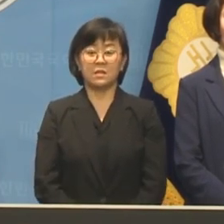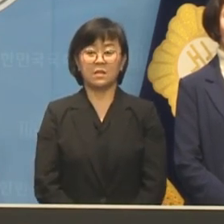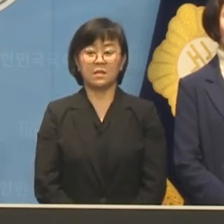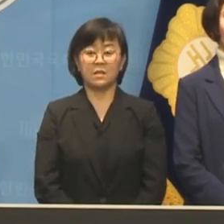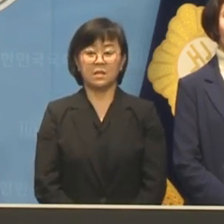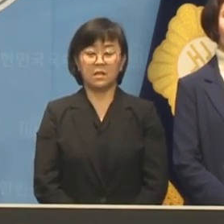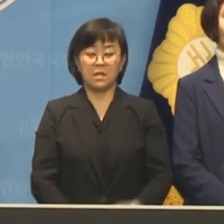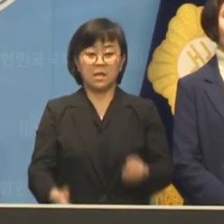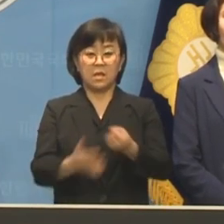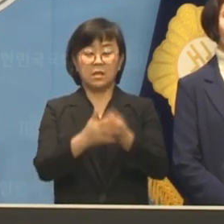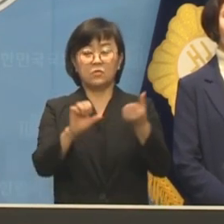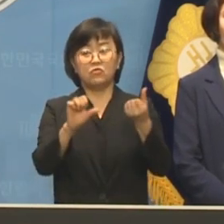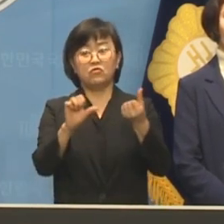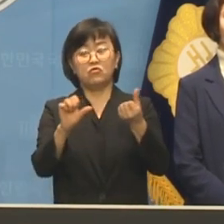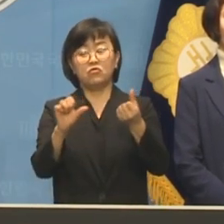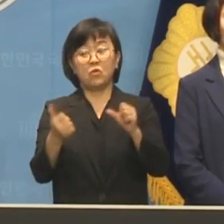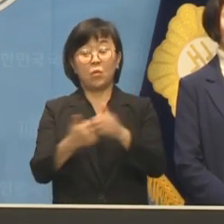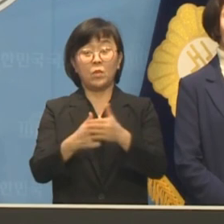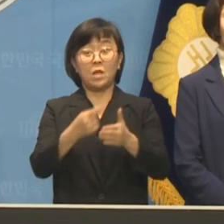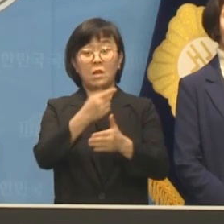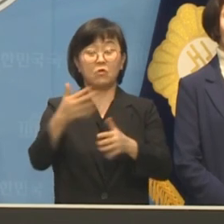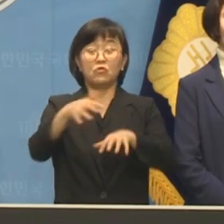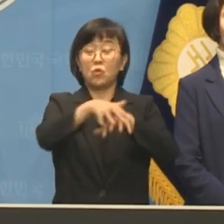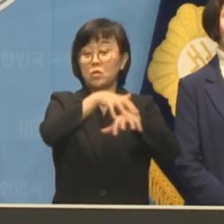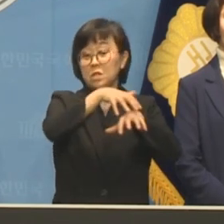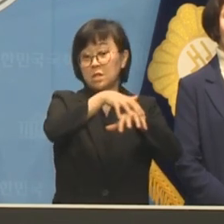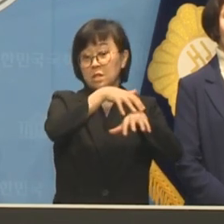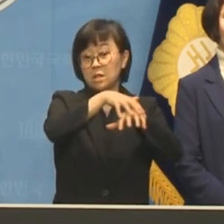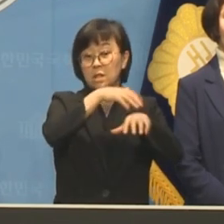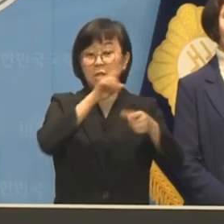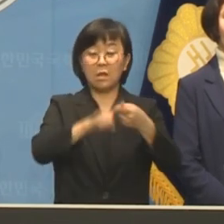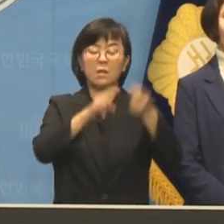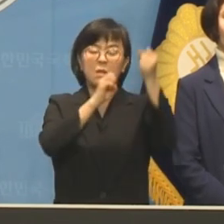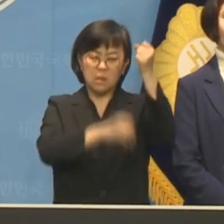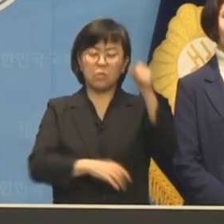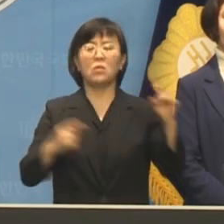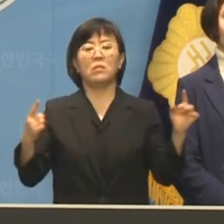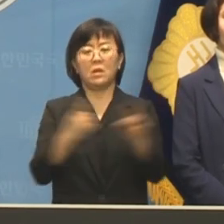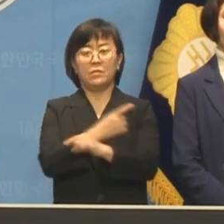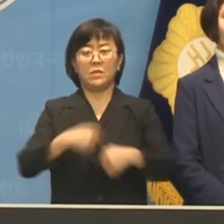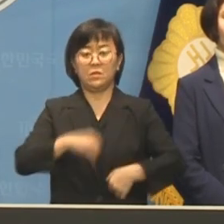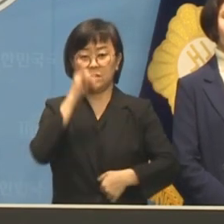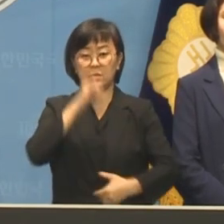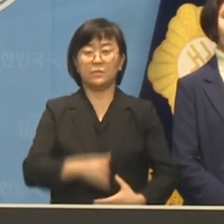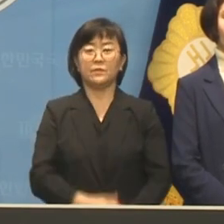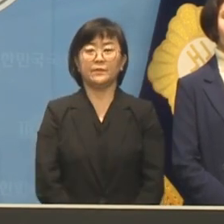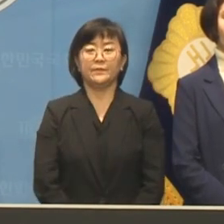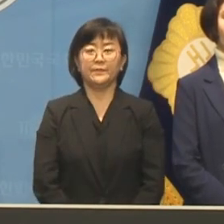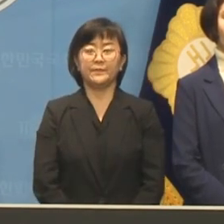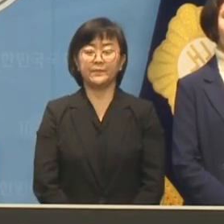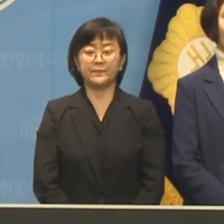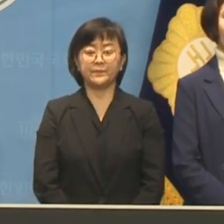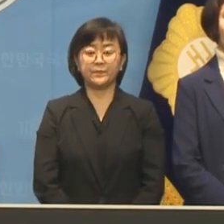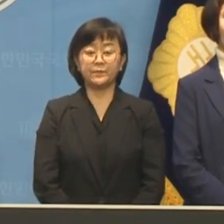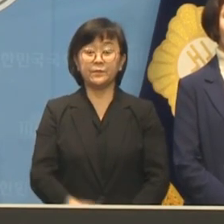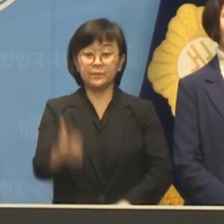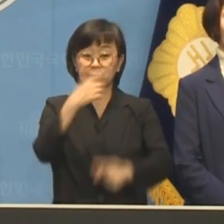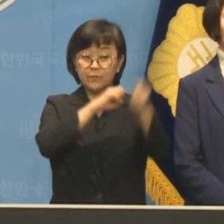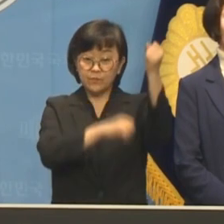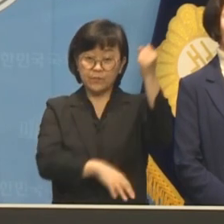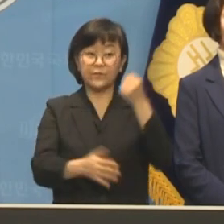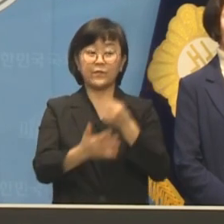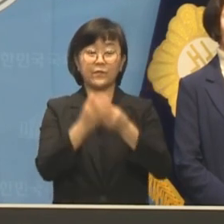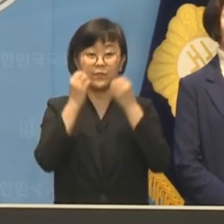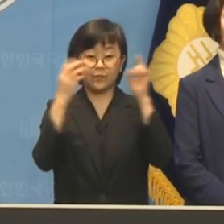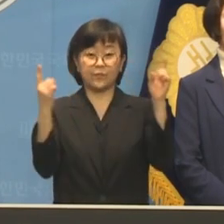하위직들의 희생으로 지켜온 소방 조직에 대한 근본적인 전환이 이루어져야 합니다. 더 본질적인